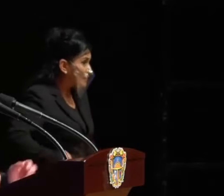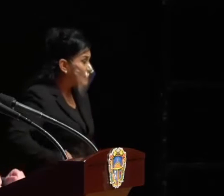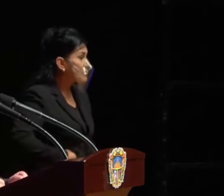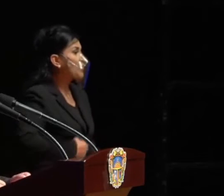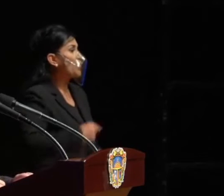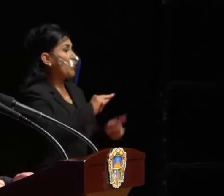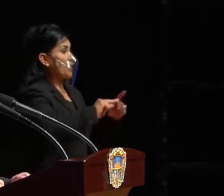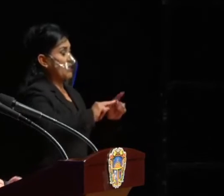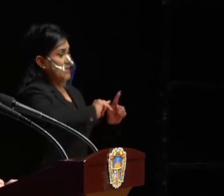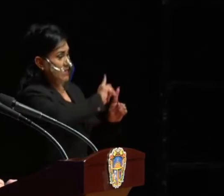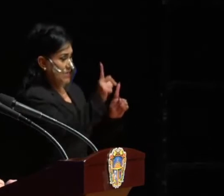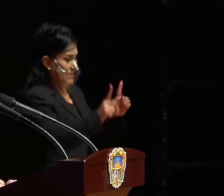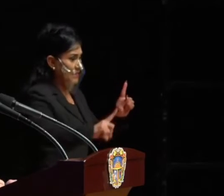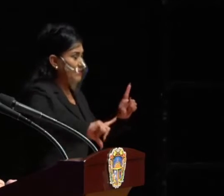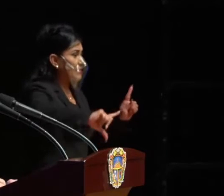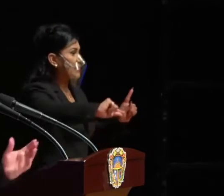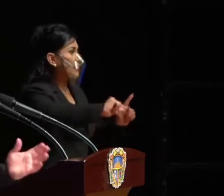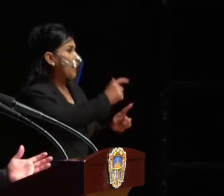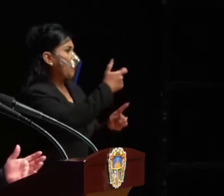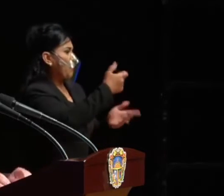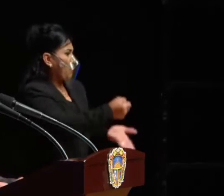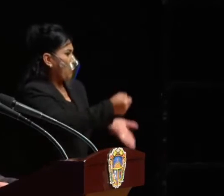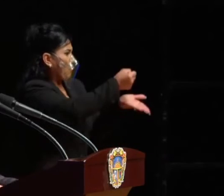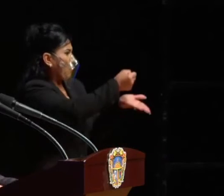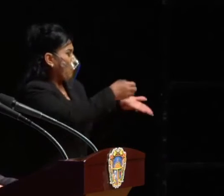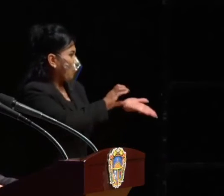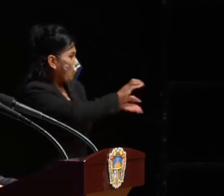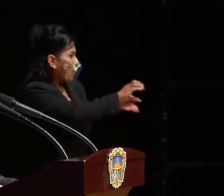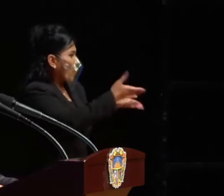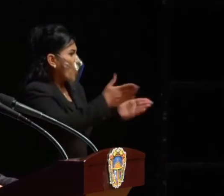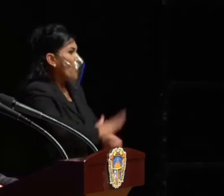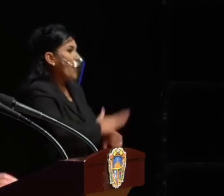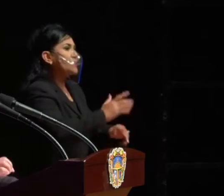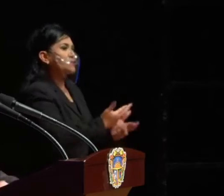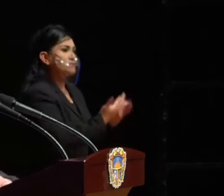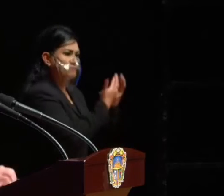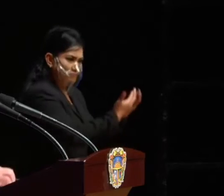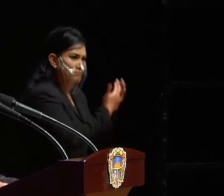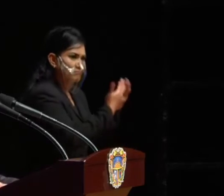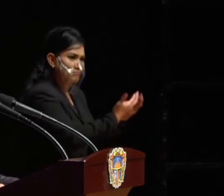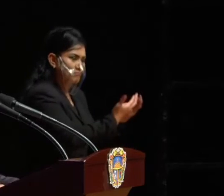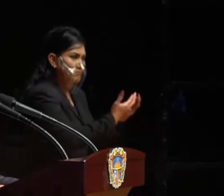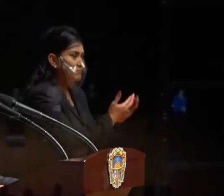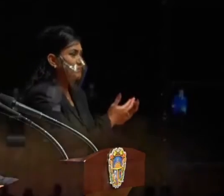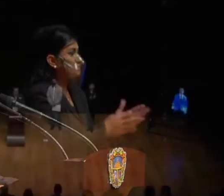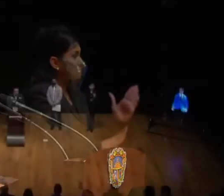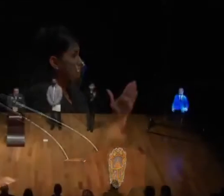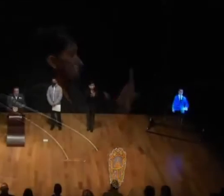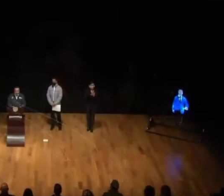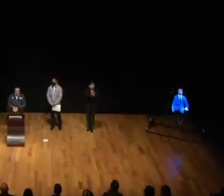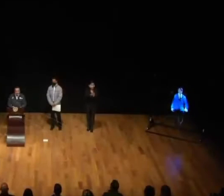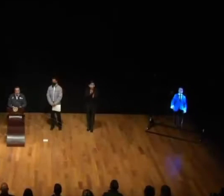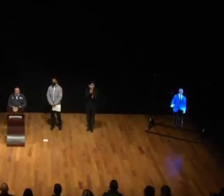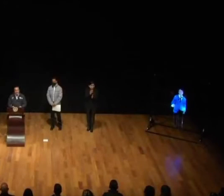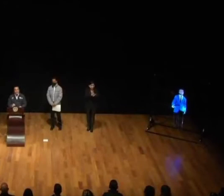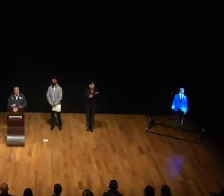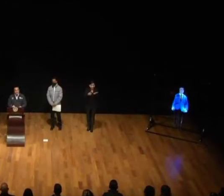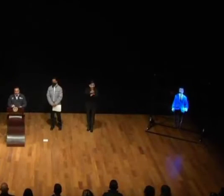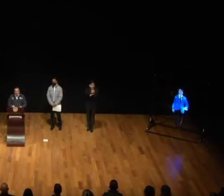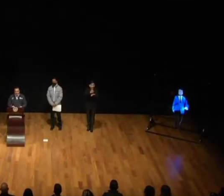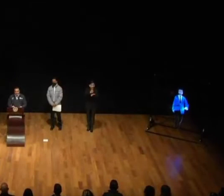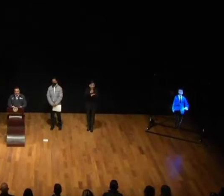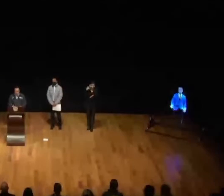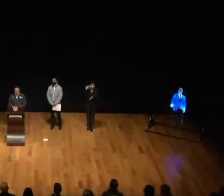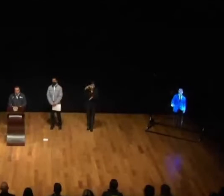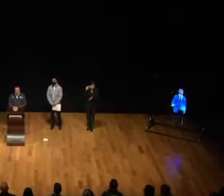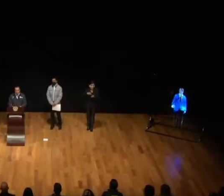nivel nacional. No ha sido sorpresa, por ello, que seamos reconocidos como la segunda ciudad más amigable